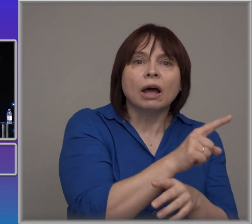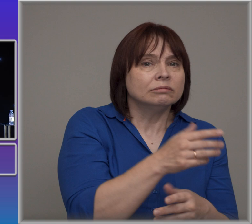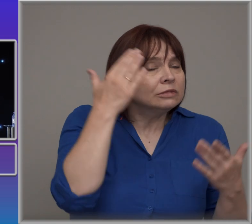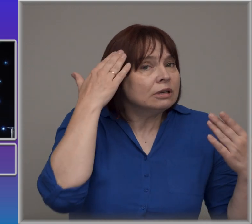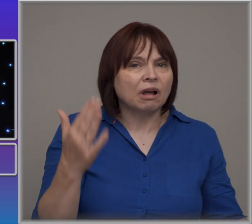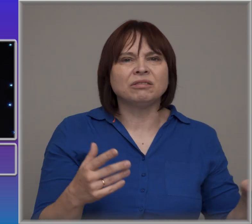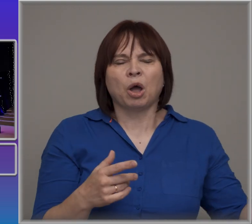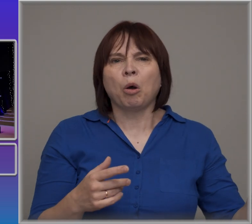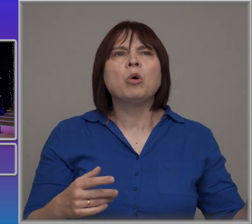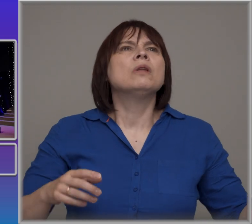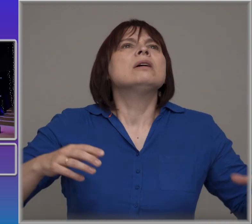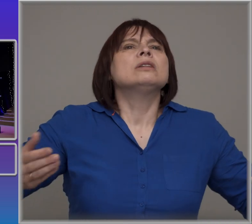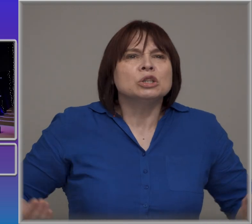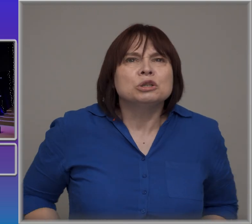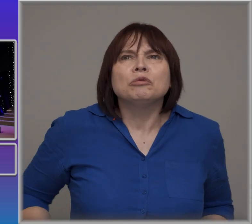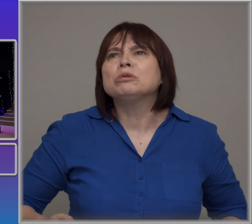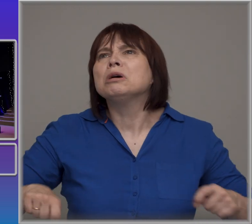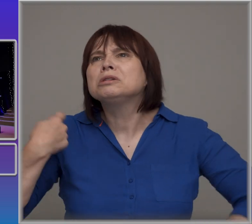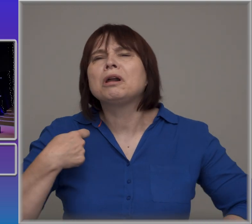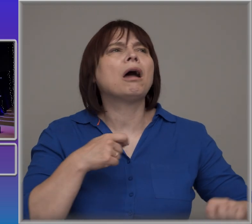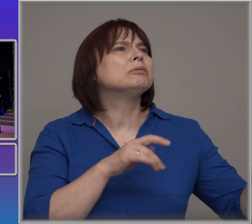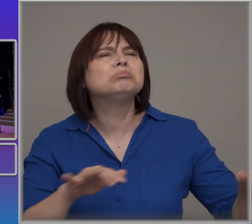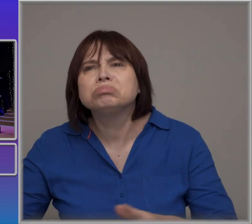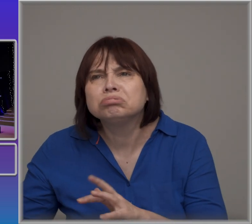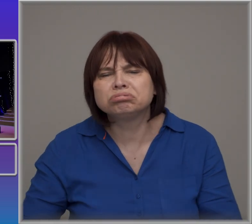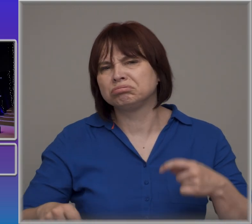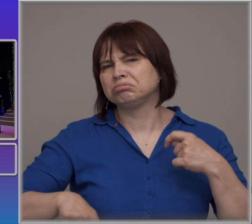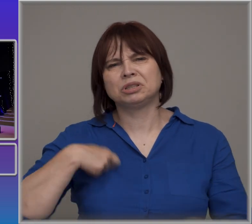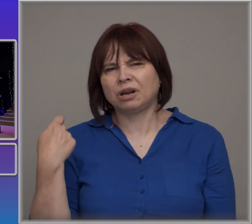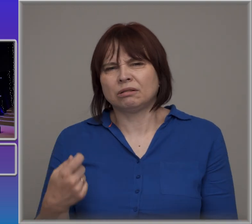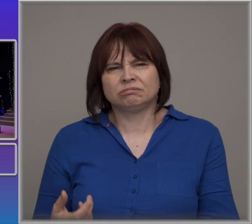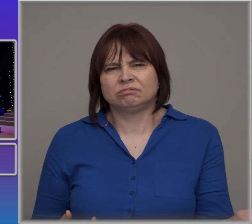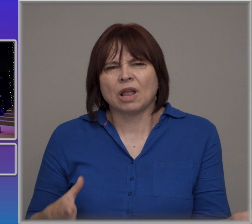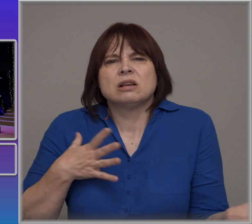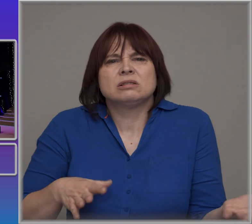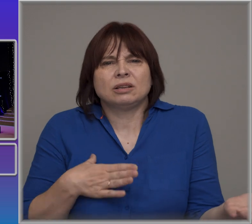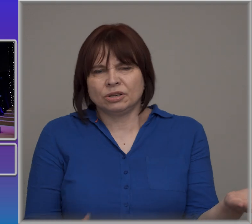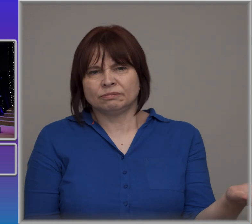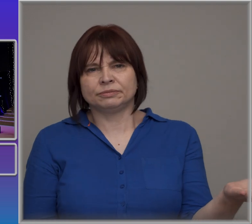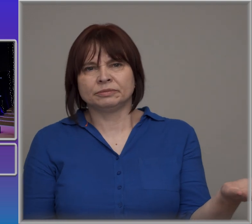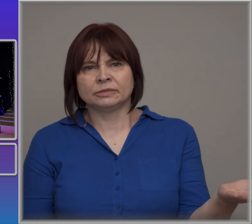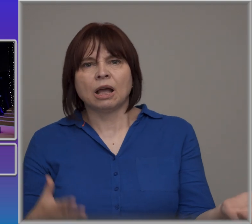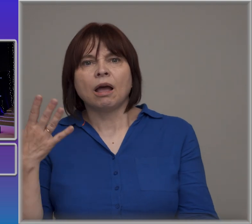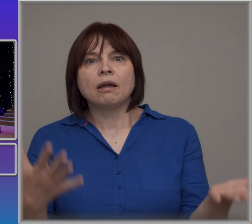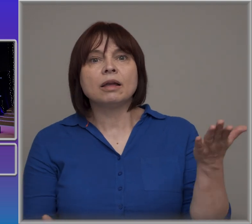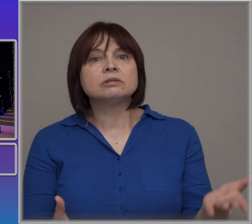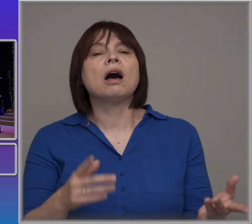ты посмотришь апологетов-атеистов, они будут говорить, что жизнь человека, она не имеет смысла